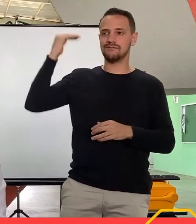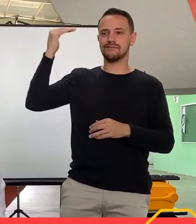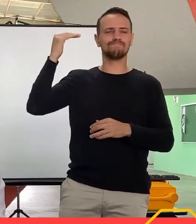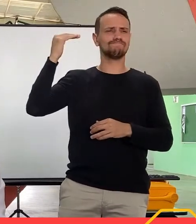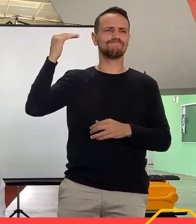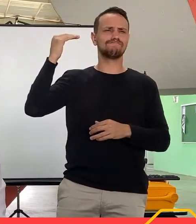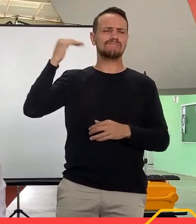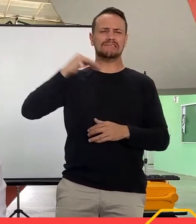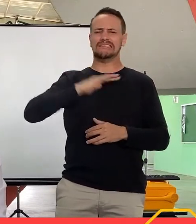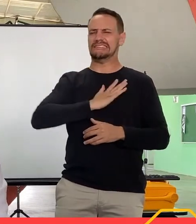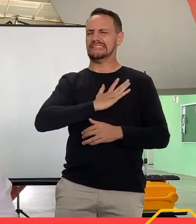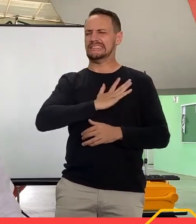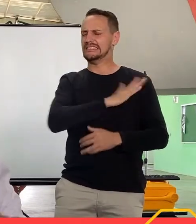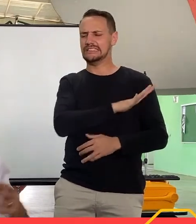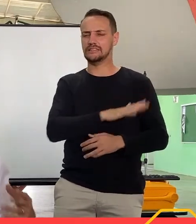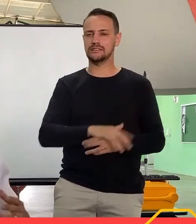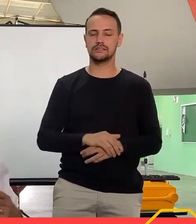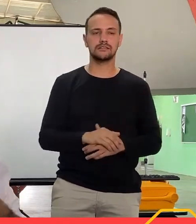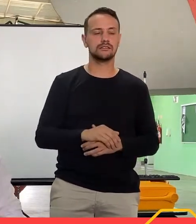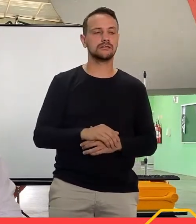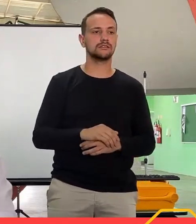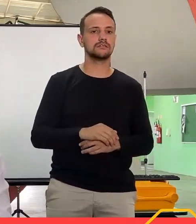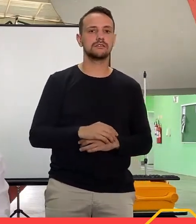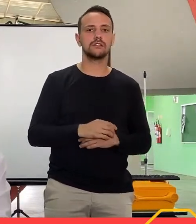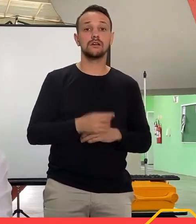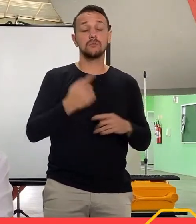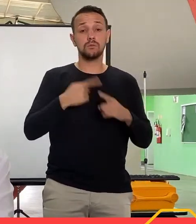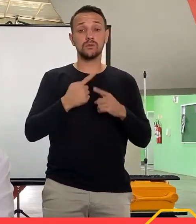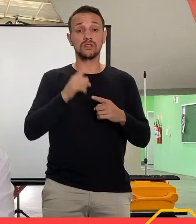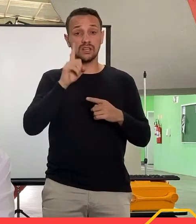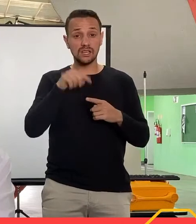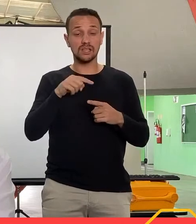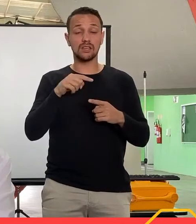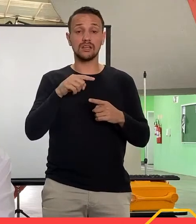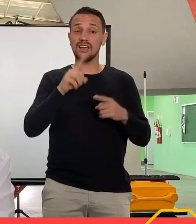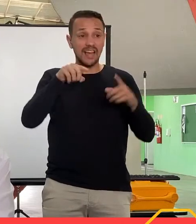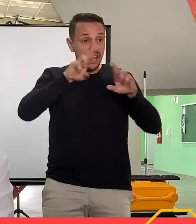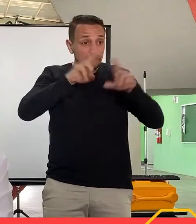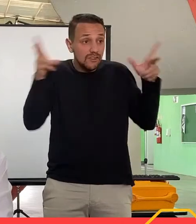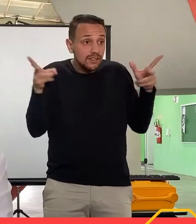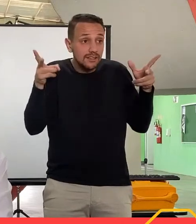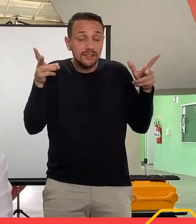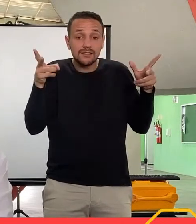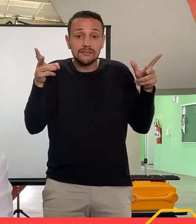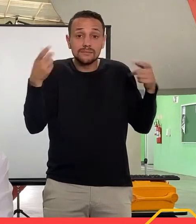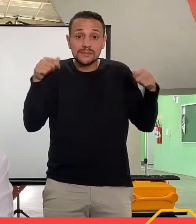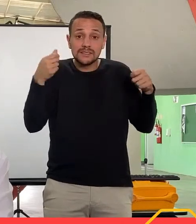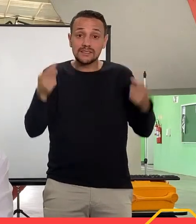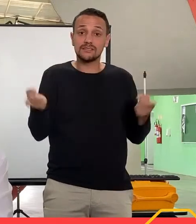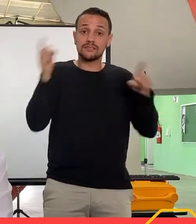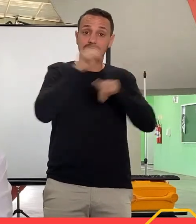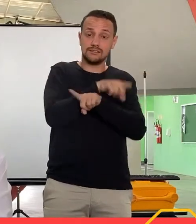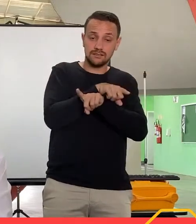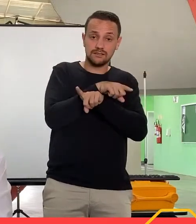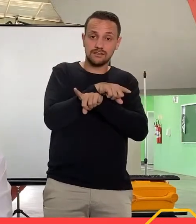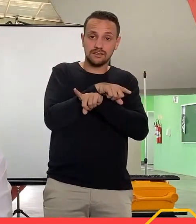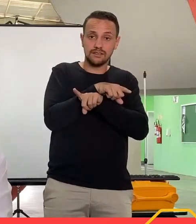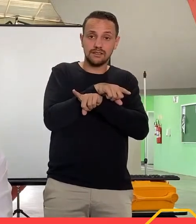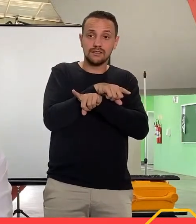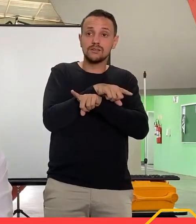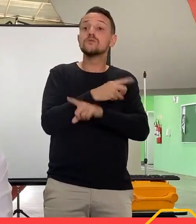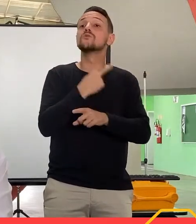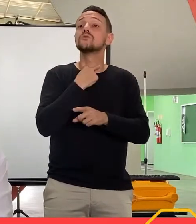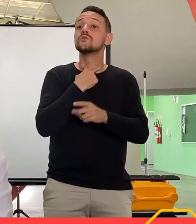é uma aberração, porque justamente a modernidade é exatamente o oposto disso. É você